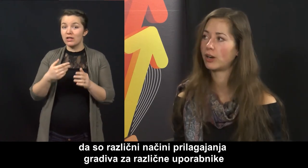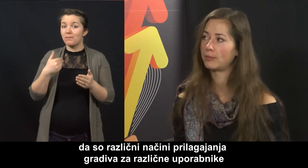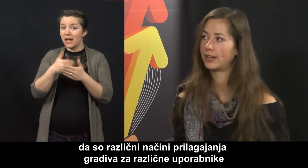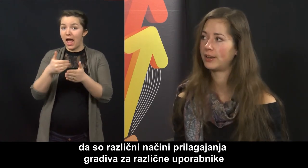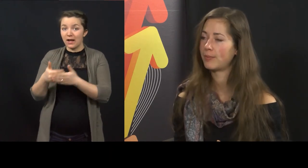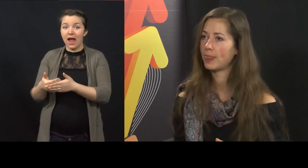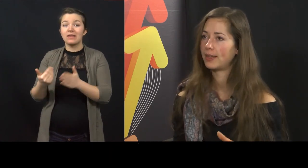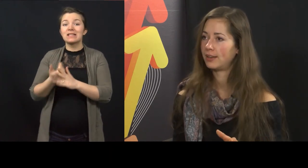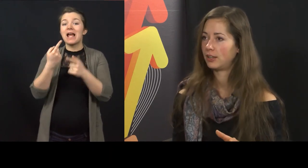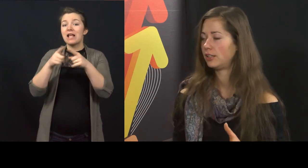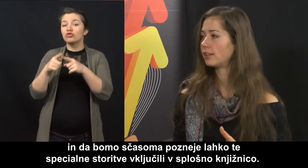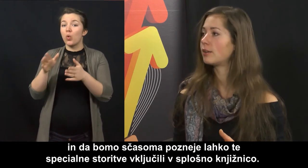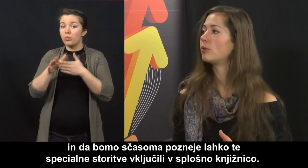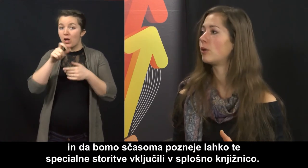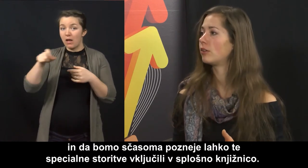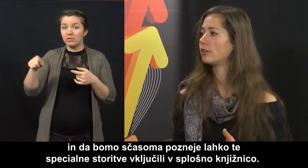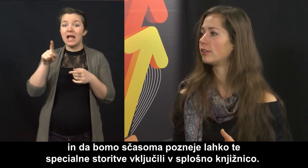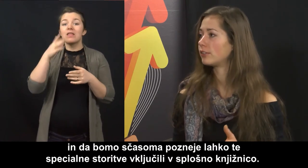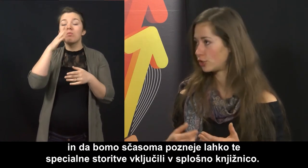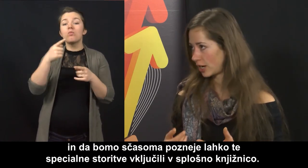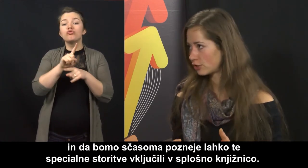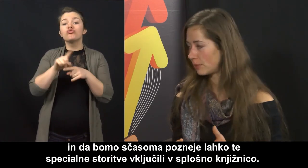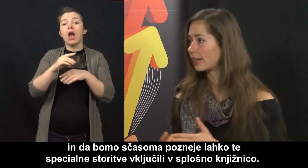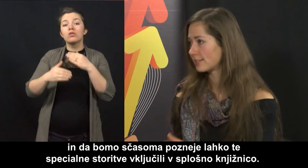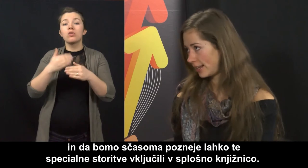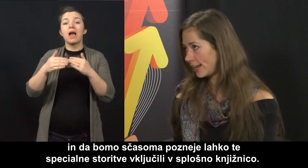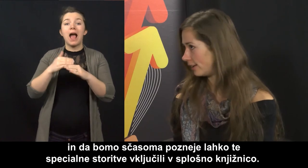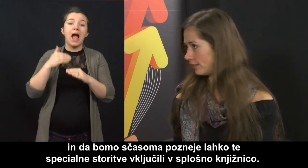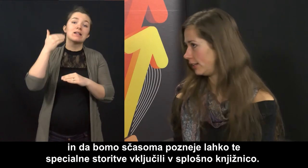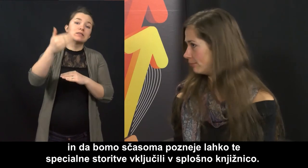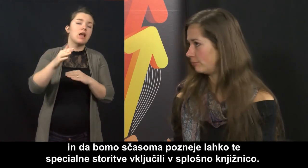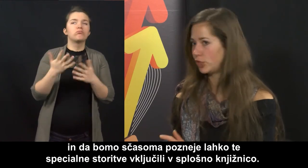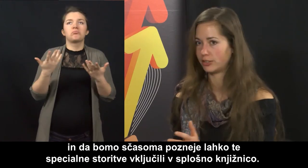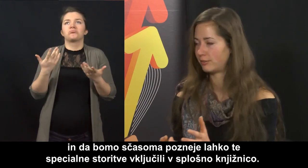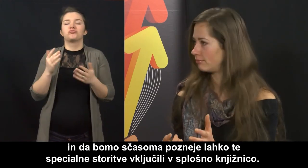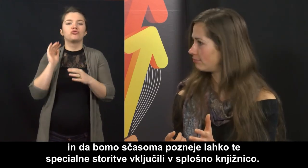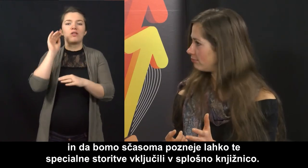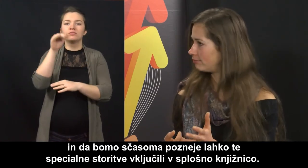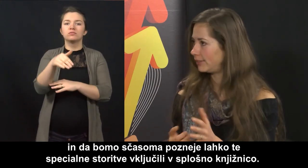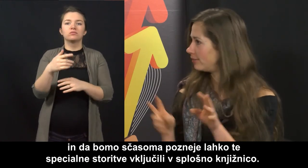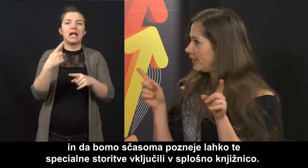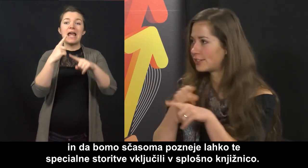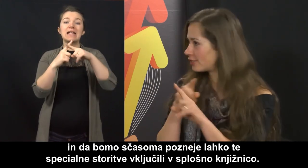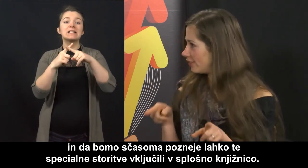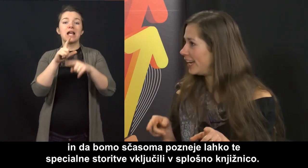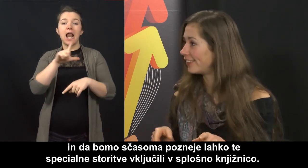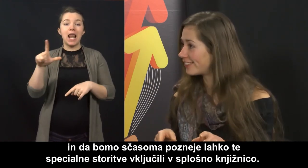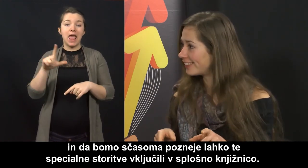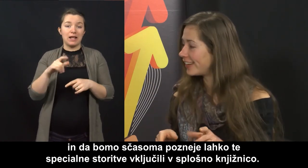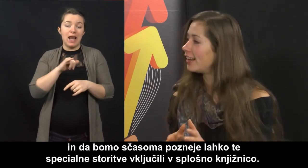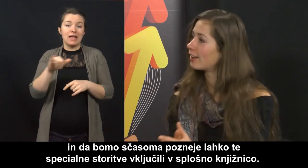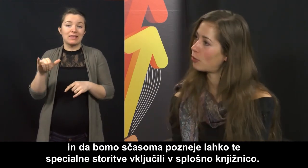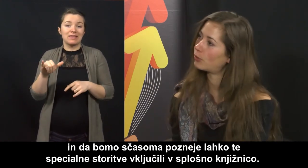različne uporabnike in da bomo sčasoma kasneje, ne vem, čez x